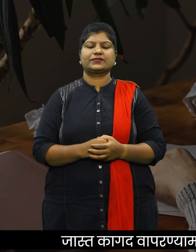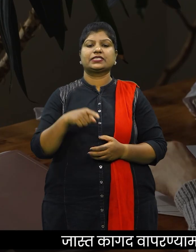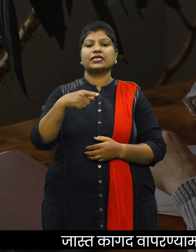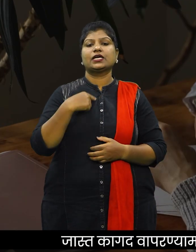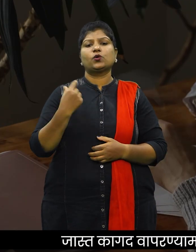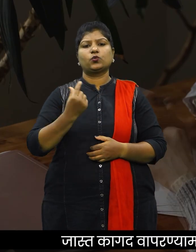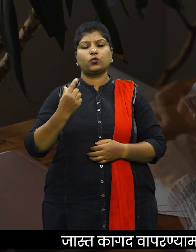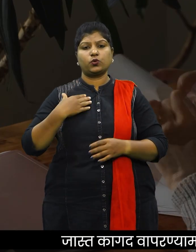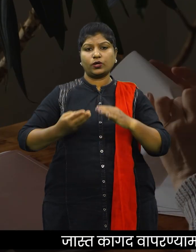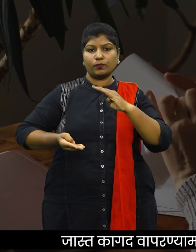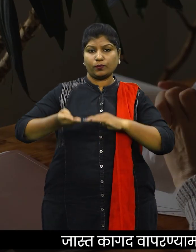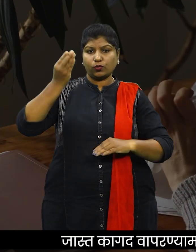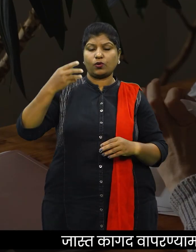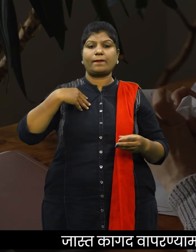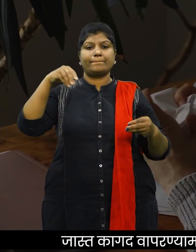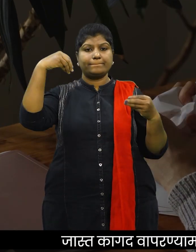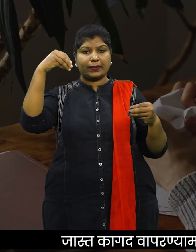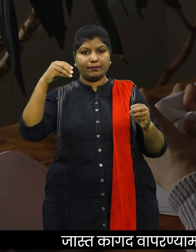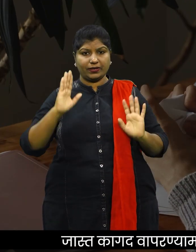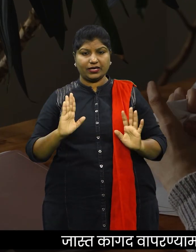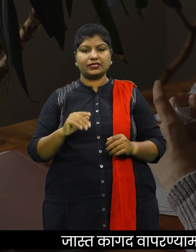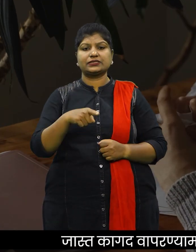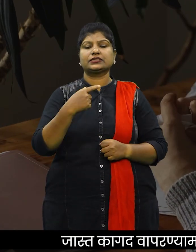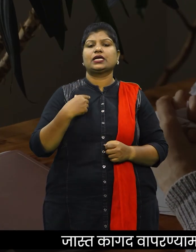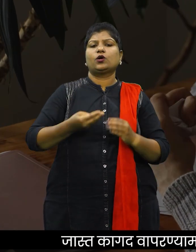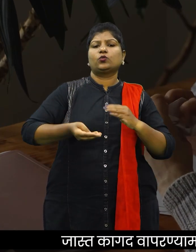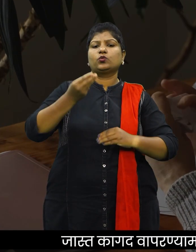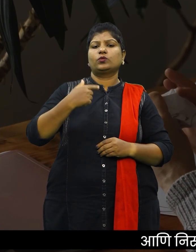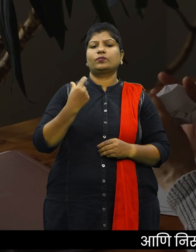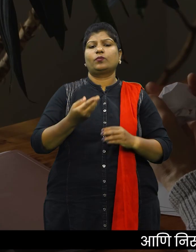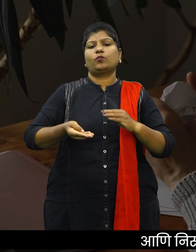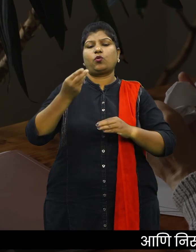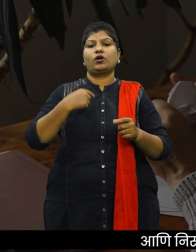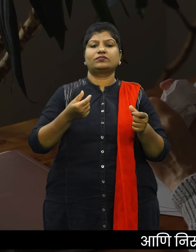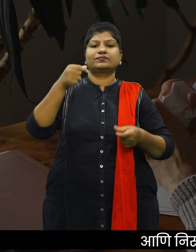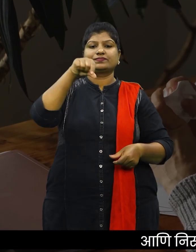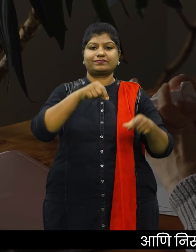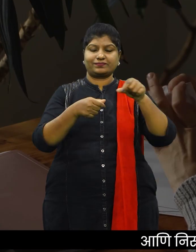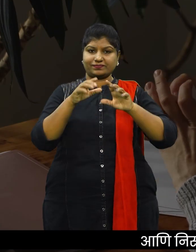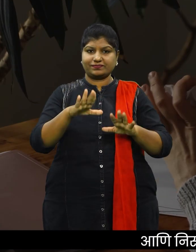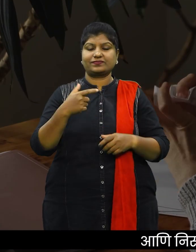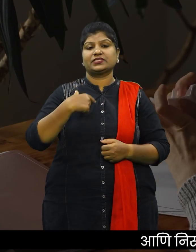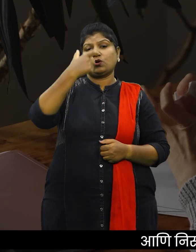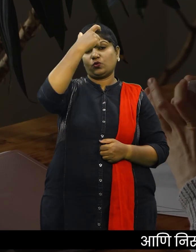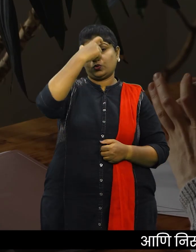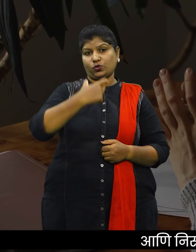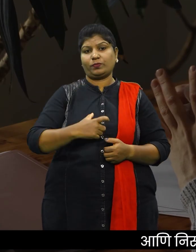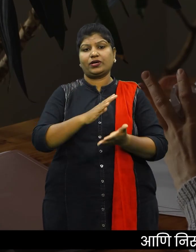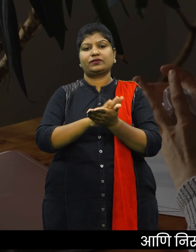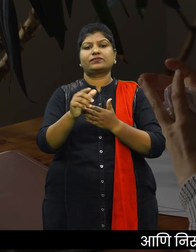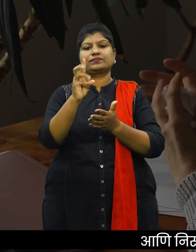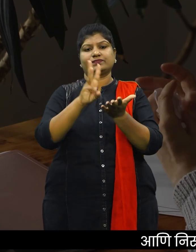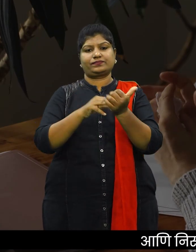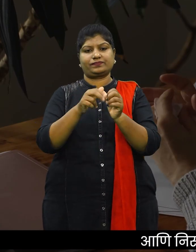जास्त कागद वापरण्यामध्ये जास्त रसायने वापरणे समाविष्ट आहे आणि निसर्गासाठी हानिकारक होत आहे.